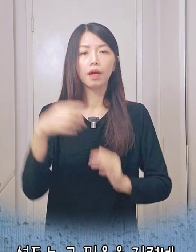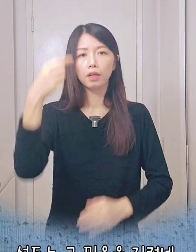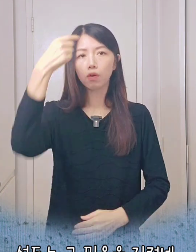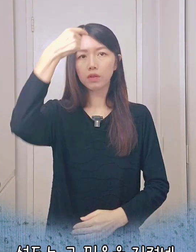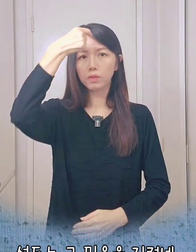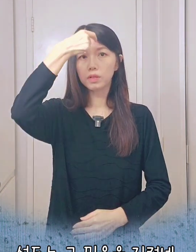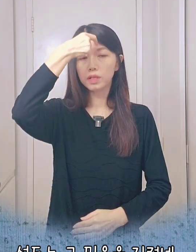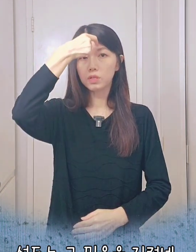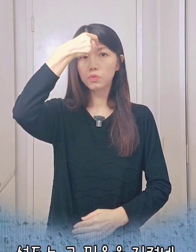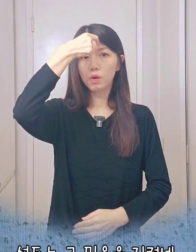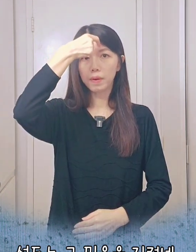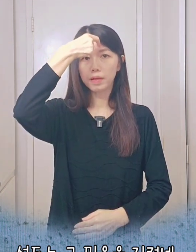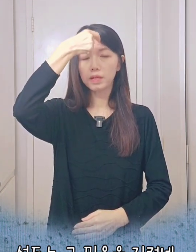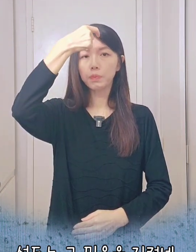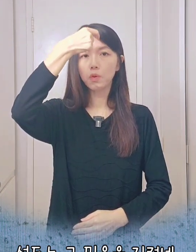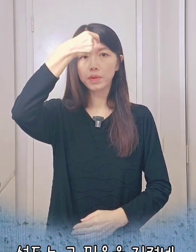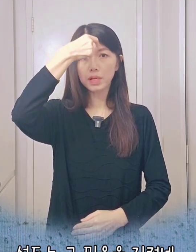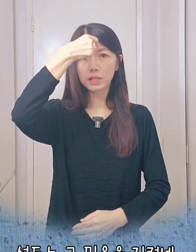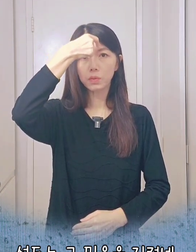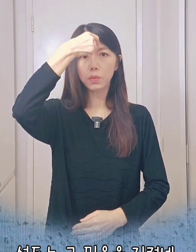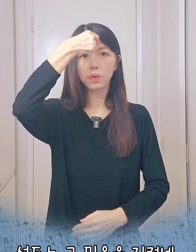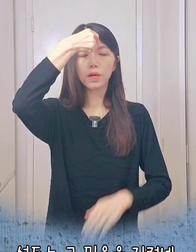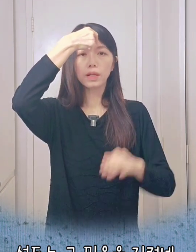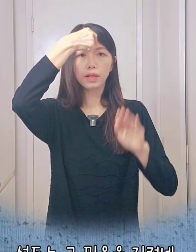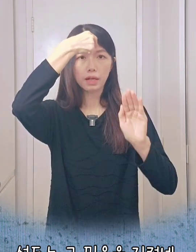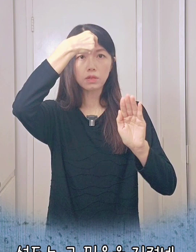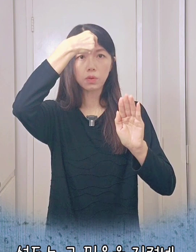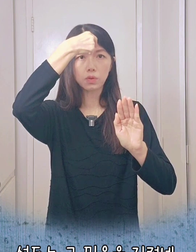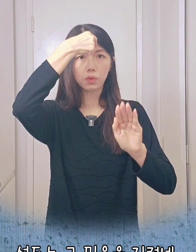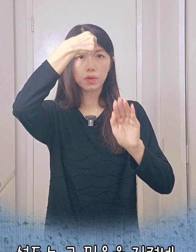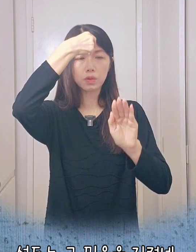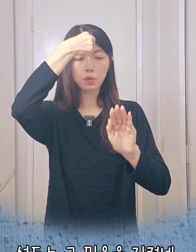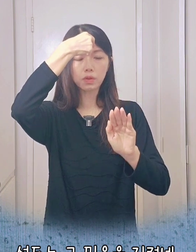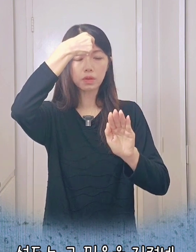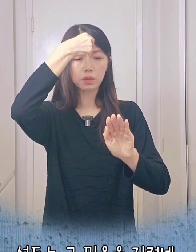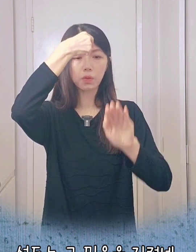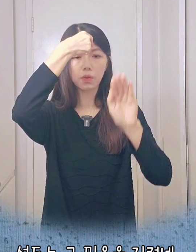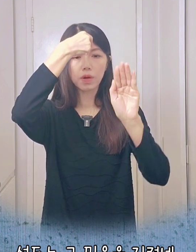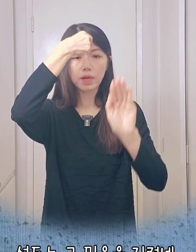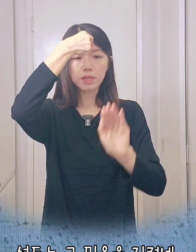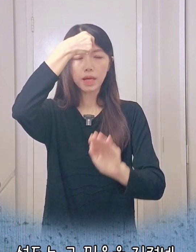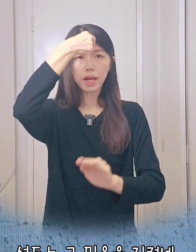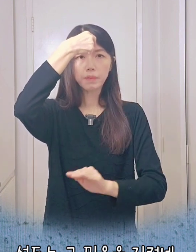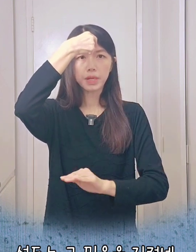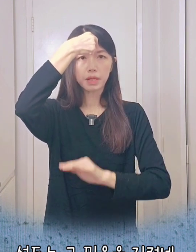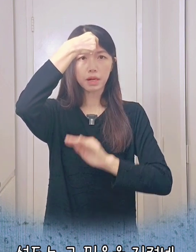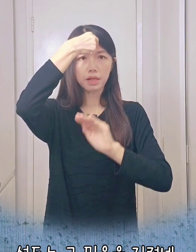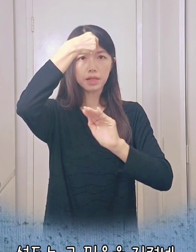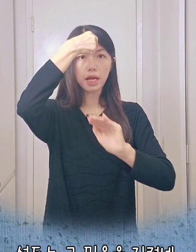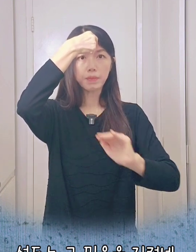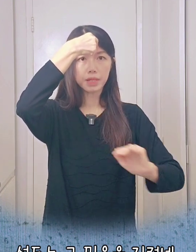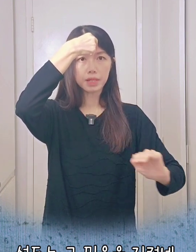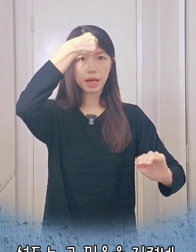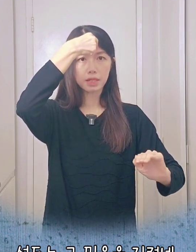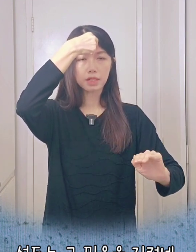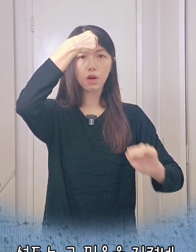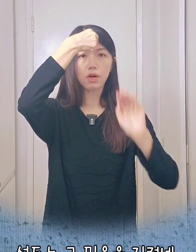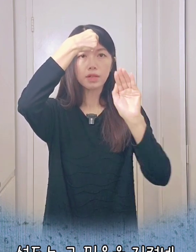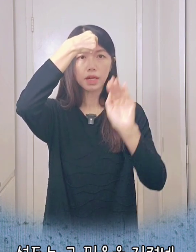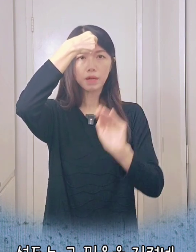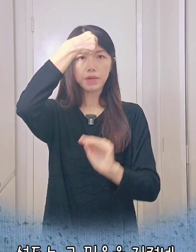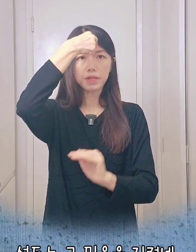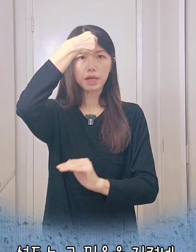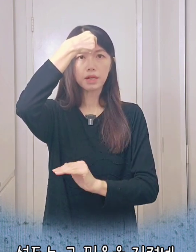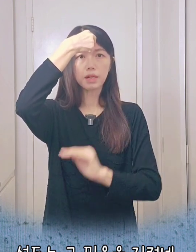되는데 여기서는 이 수어만, 이 표현만 하시고 다른 손으로 이 손끝으로 사람인을, 사람인자